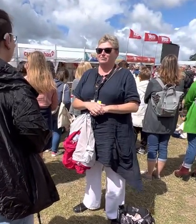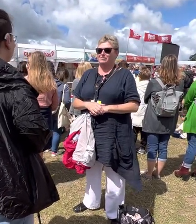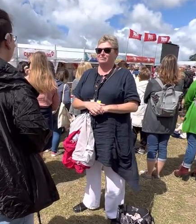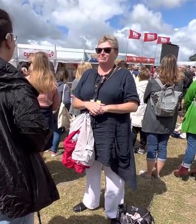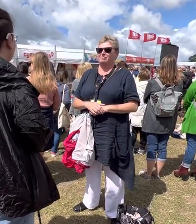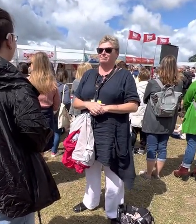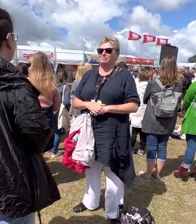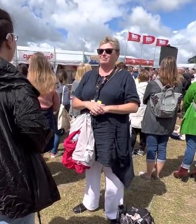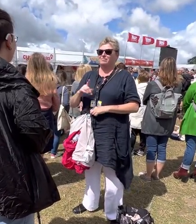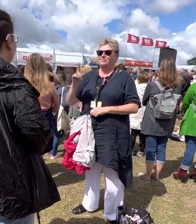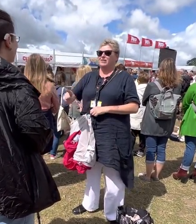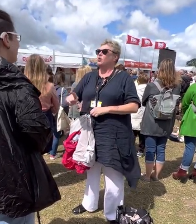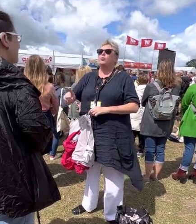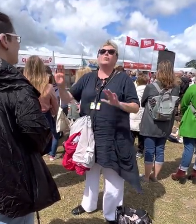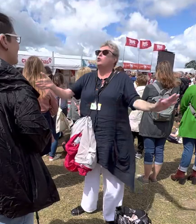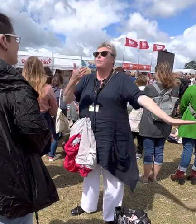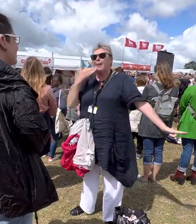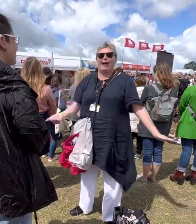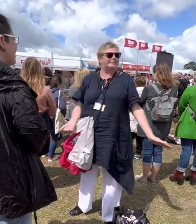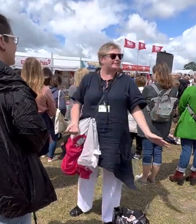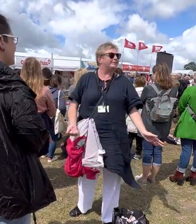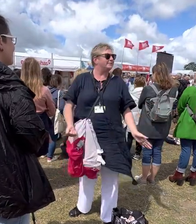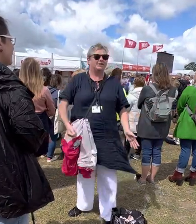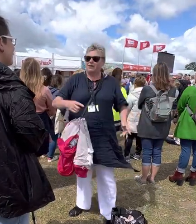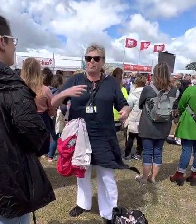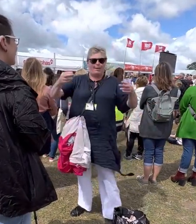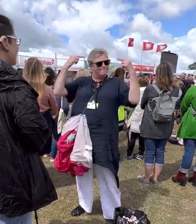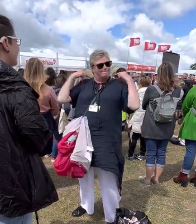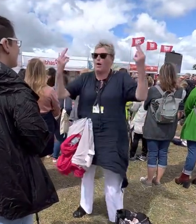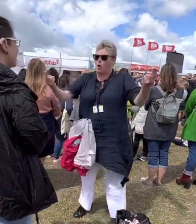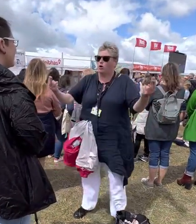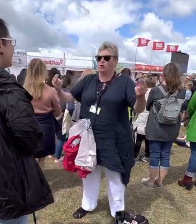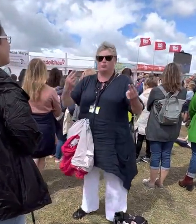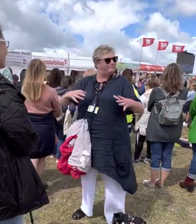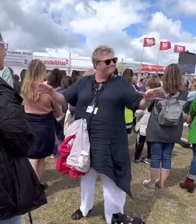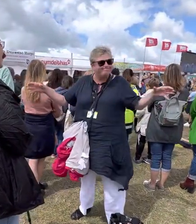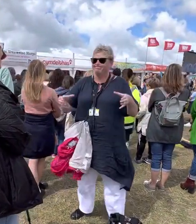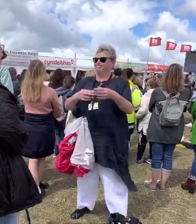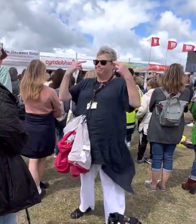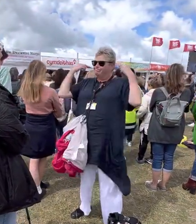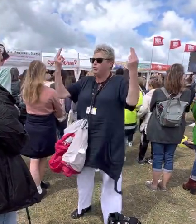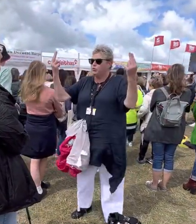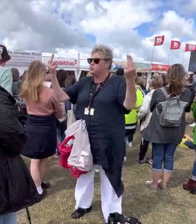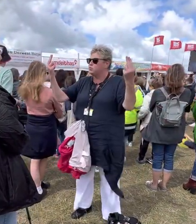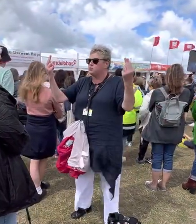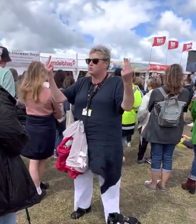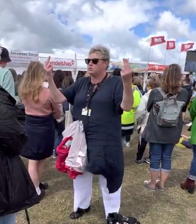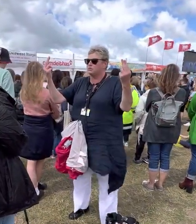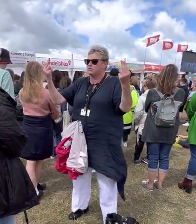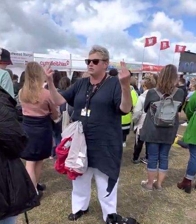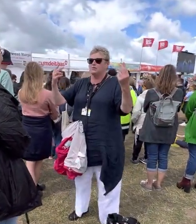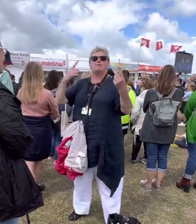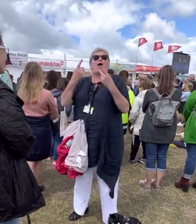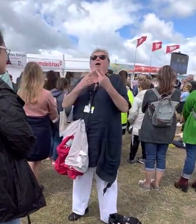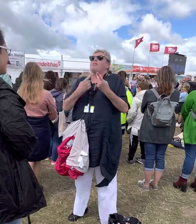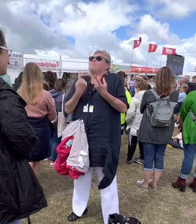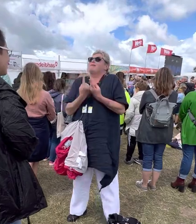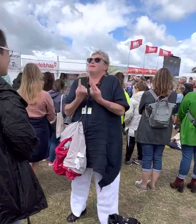yn llawer rhy neis, ac mae'n bryd i ni sefyll yn gadarn. Rhywbeth arall sydd yn gwneud fi'n benwan